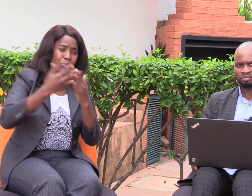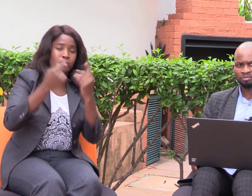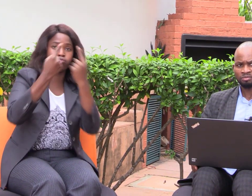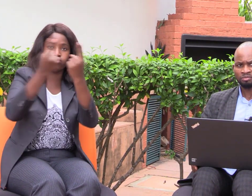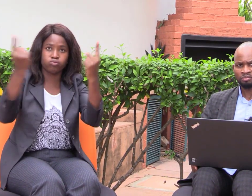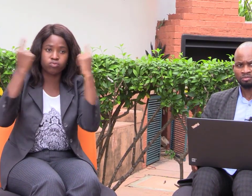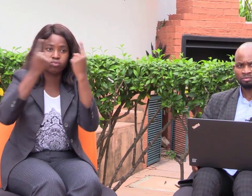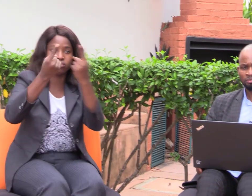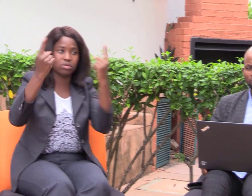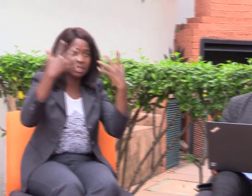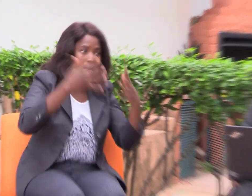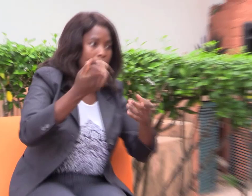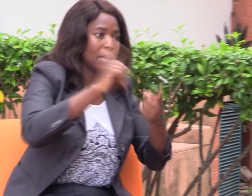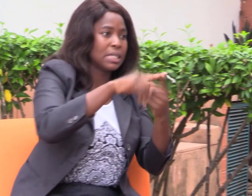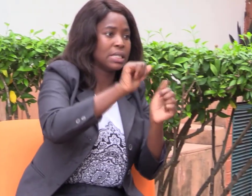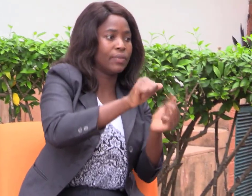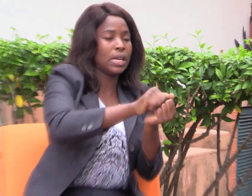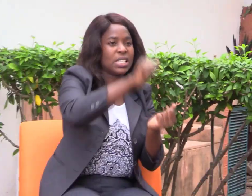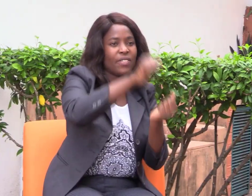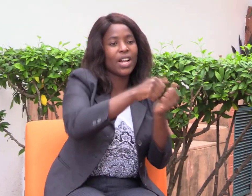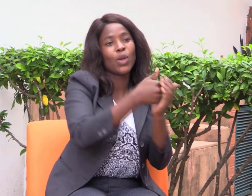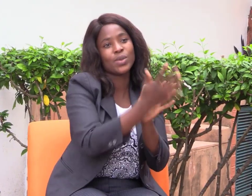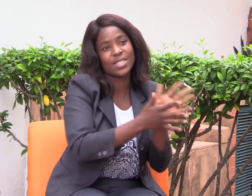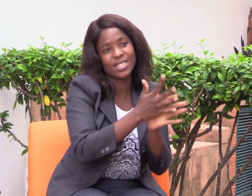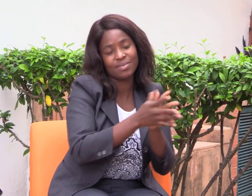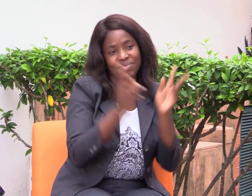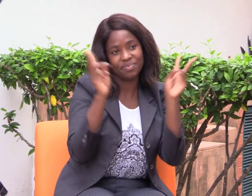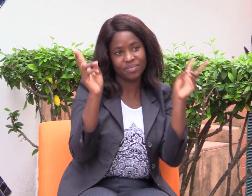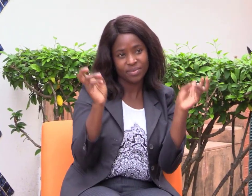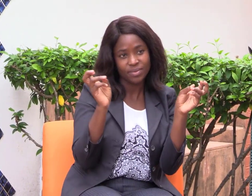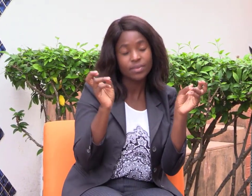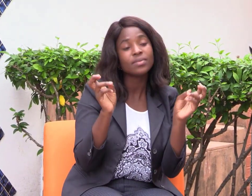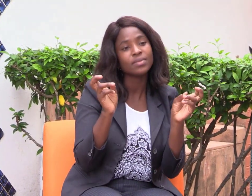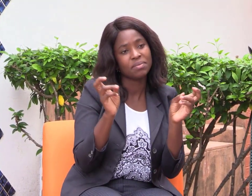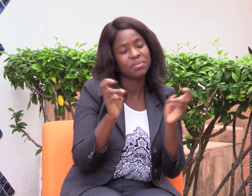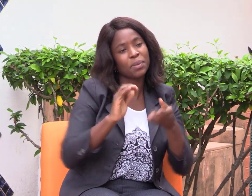Porque se for um professor que já fez um ensino superior,